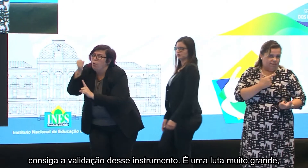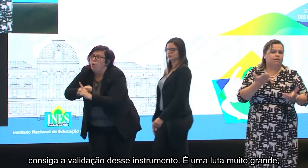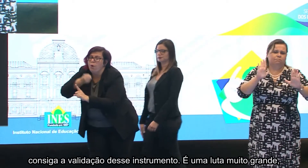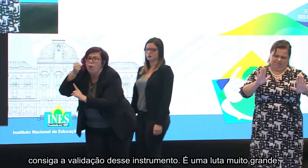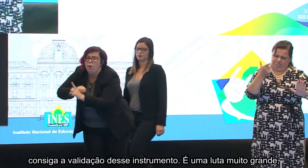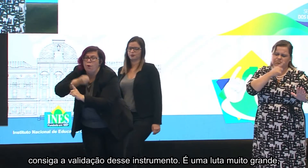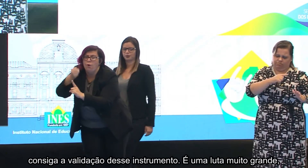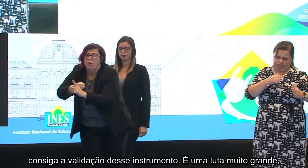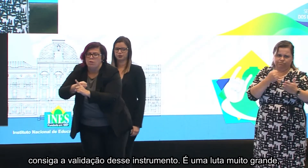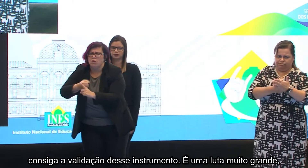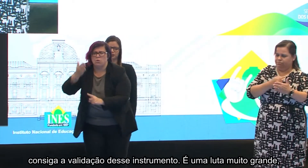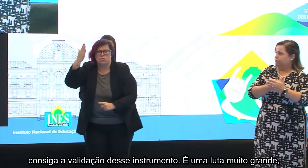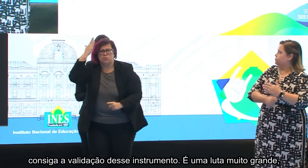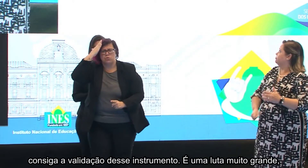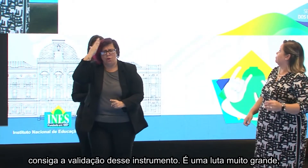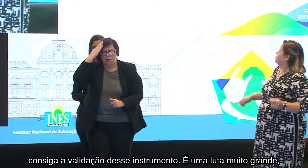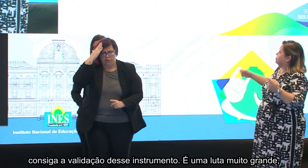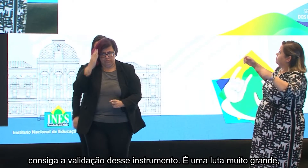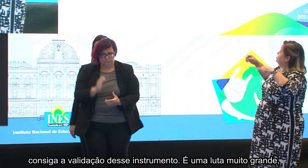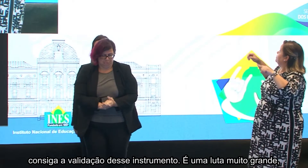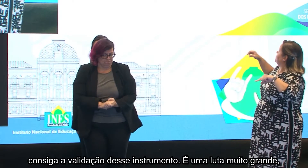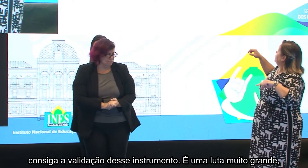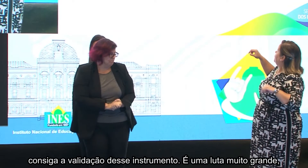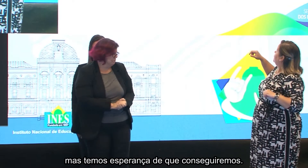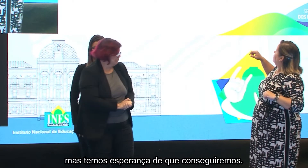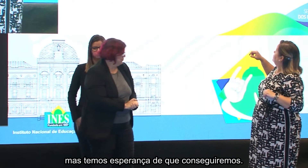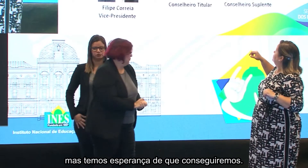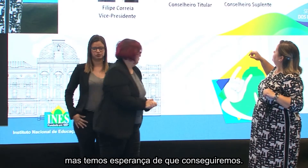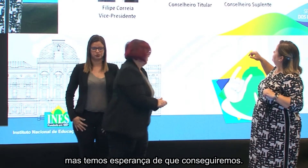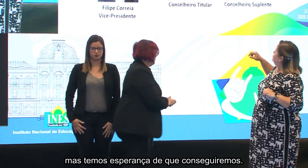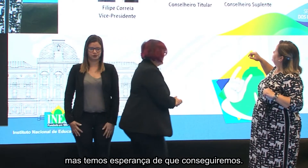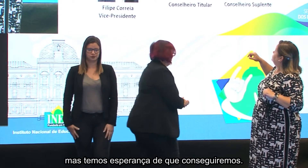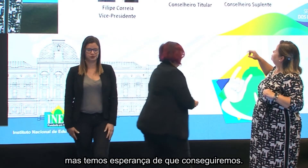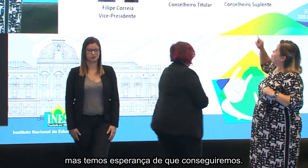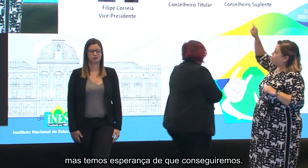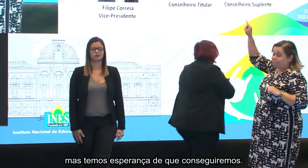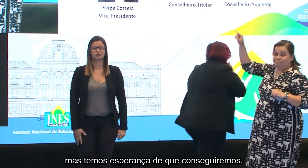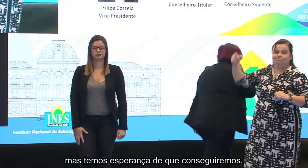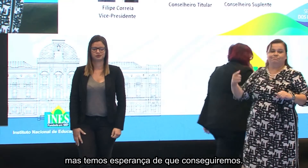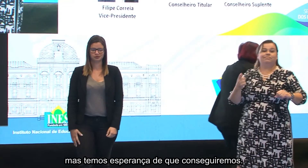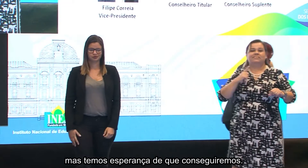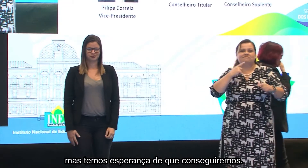desse instrumento. É uma briga muito grande, mas temos esperança de que conseguiremos.